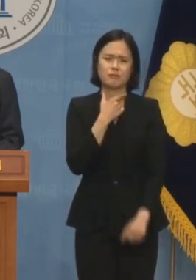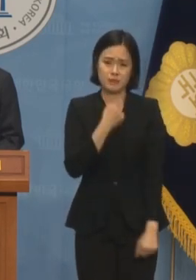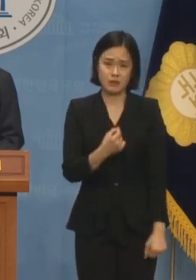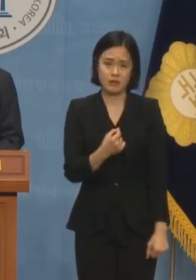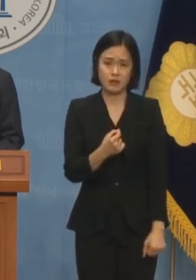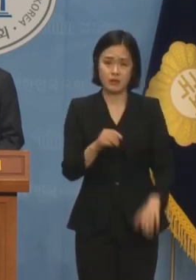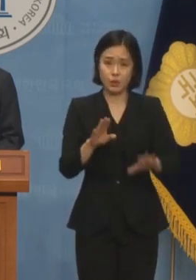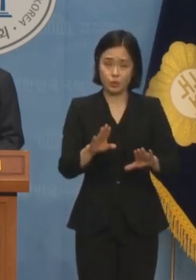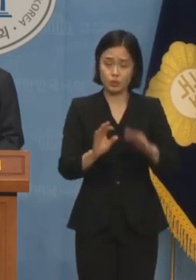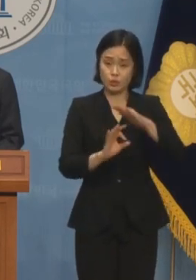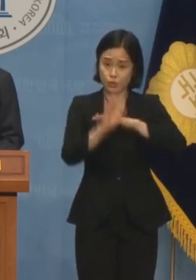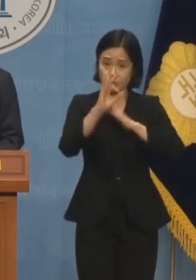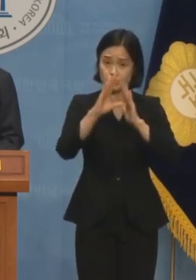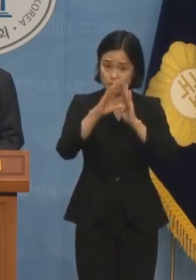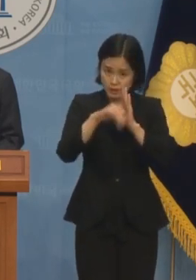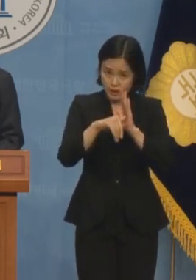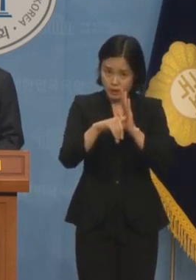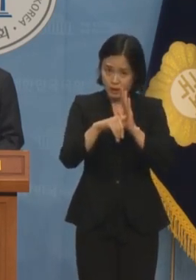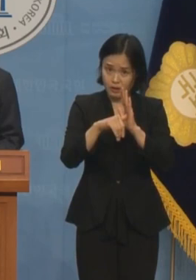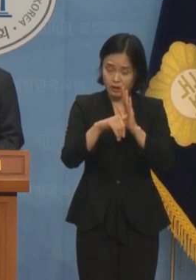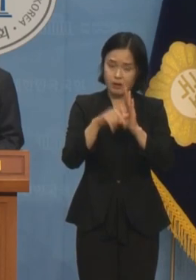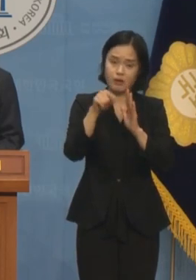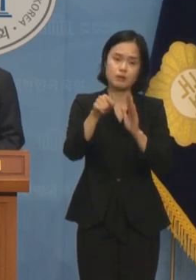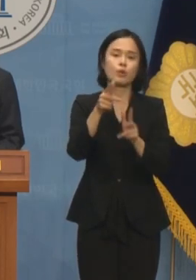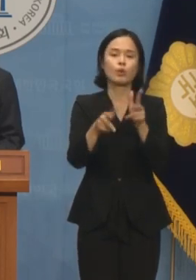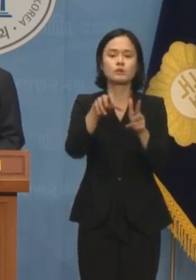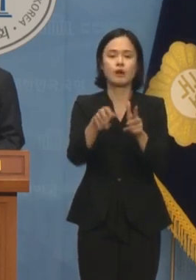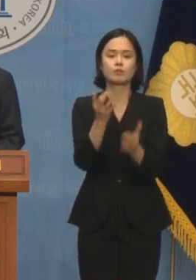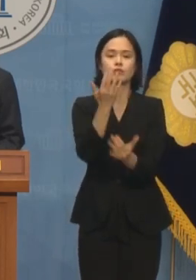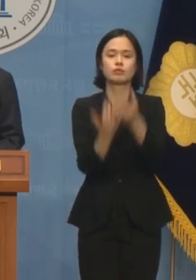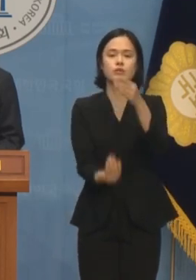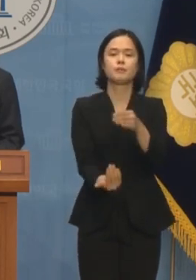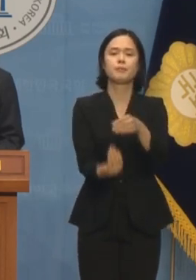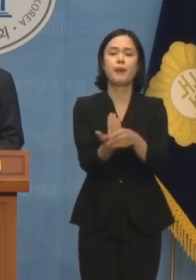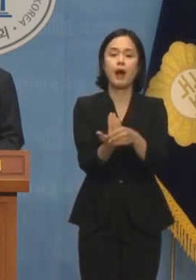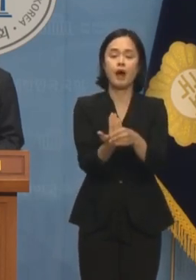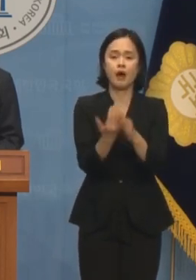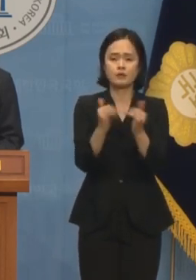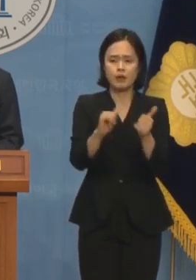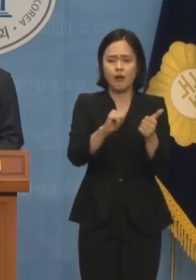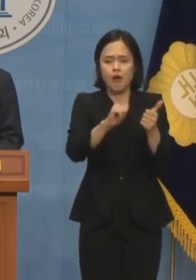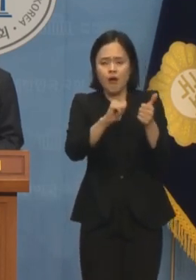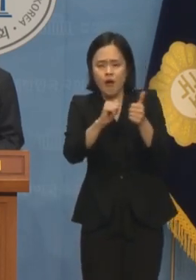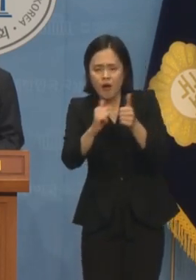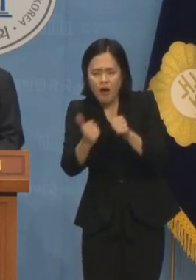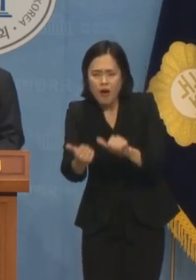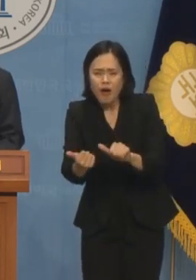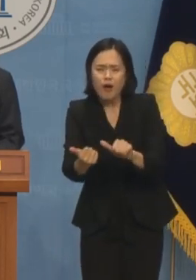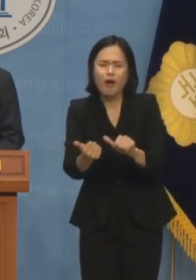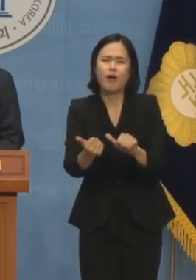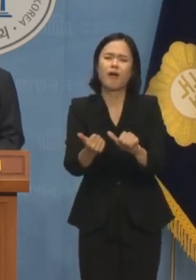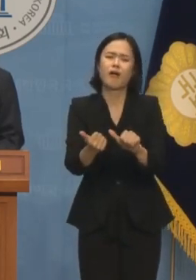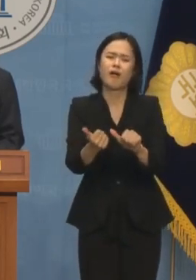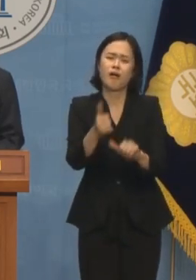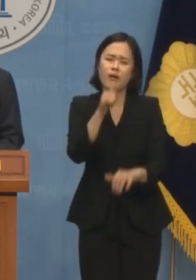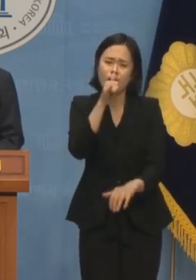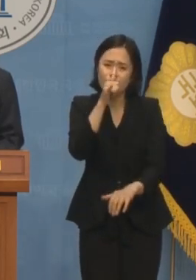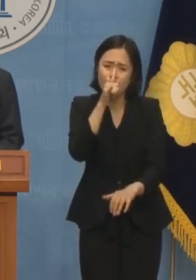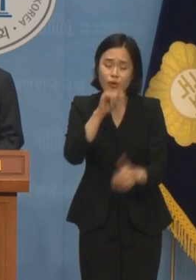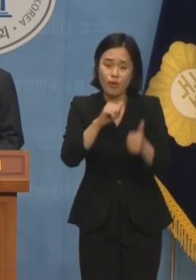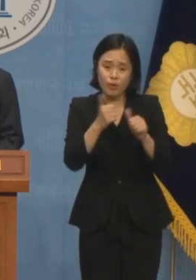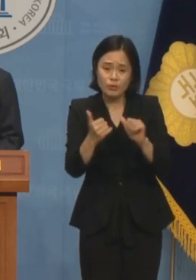소재 1차전지 제조공장에서 불이 나 큰 인명피해가 발생했습니다. 화재로